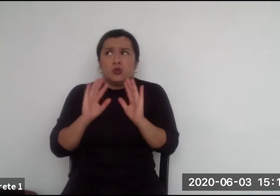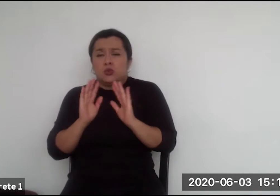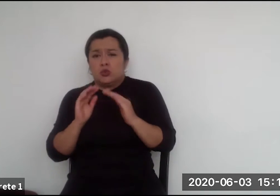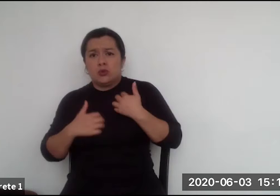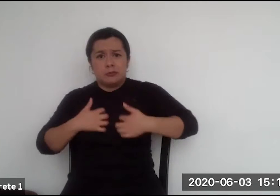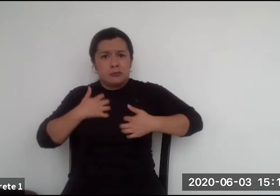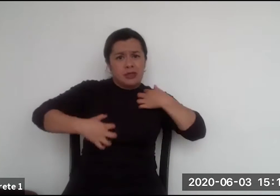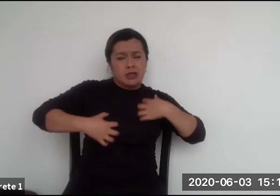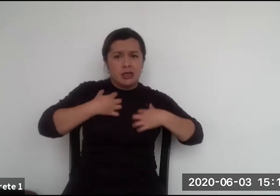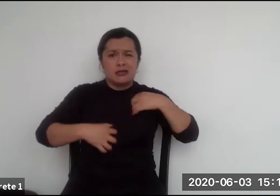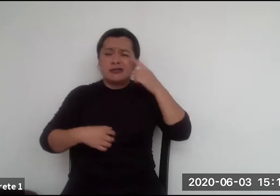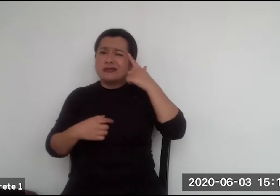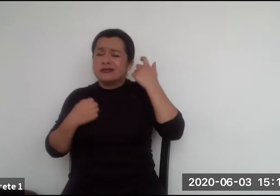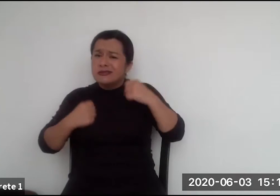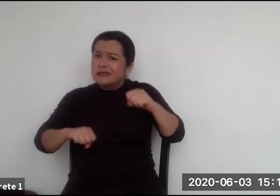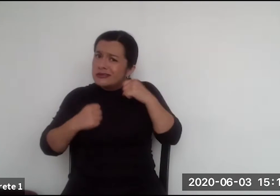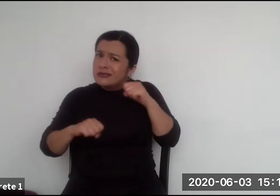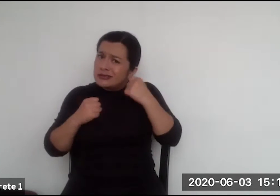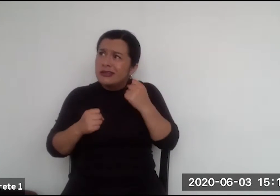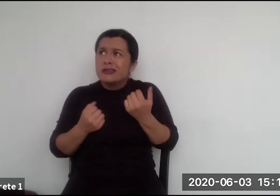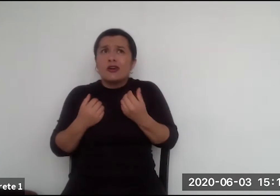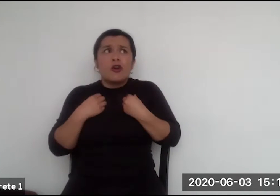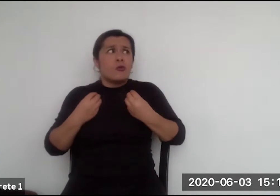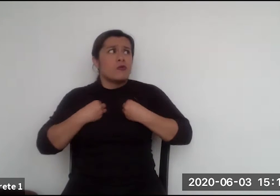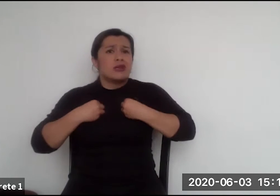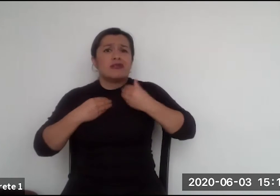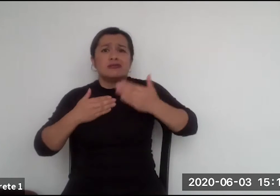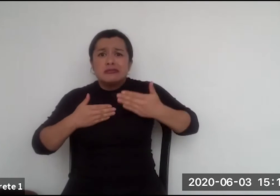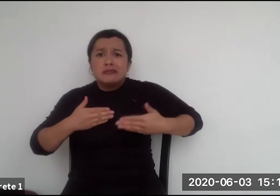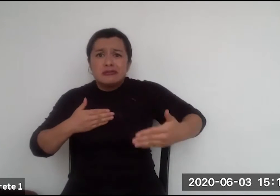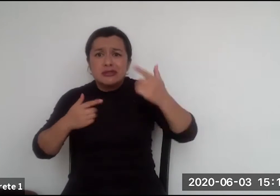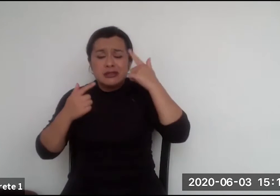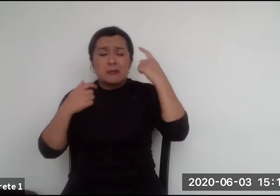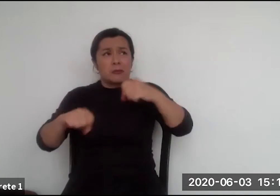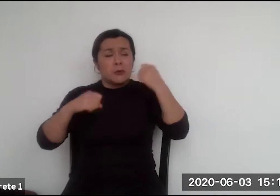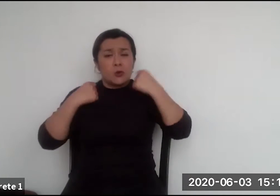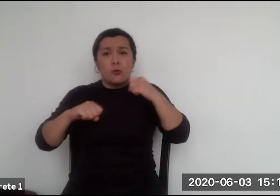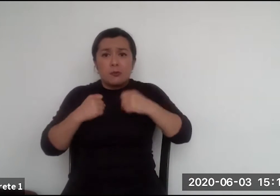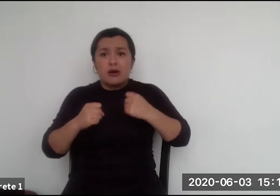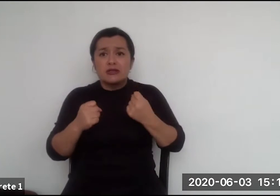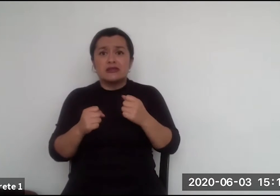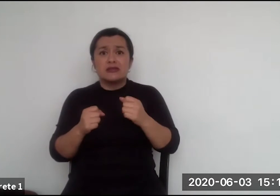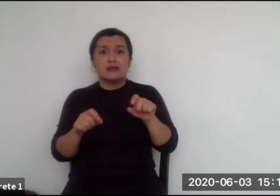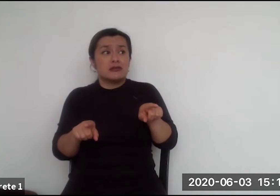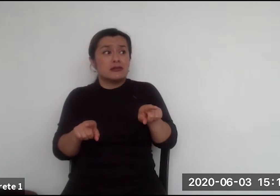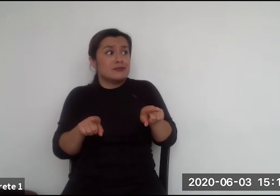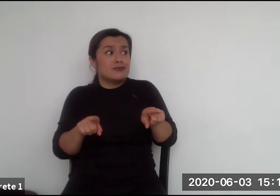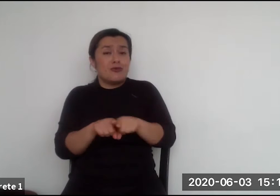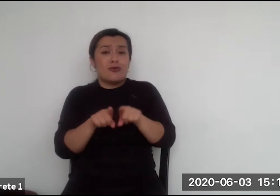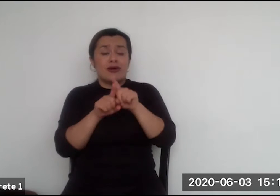una preocupación permanente por la subsistencia, ¿cierto? Y por salir de la crisis.